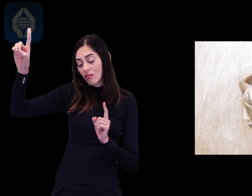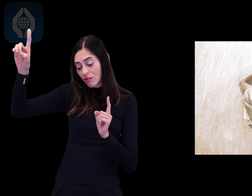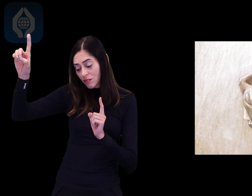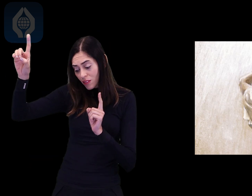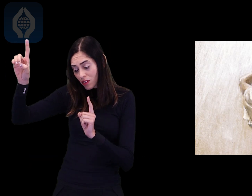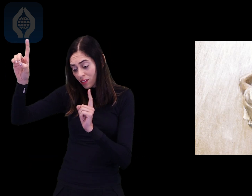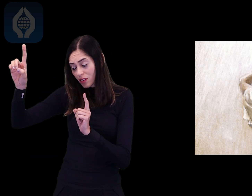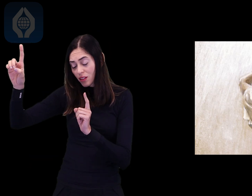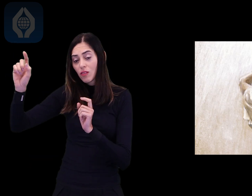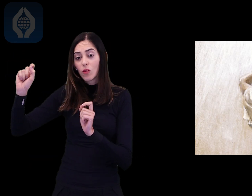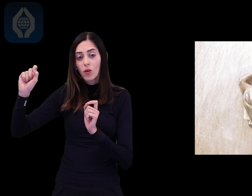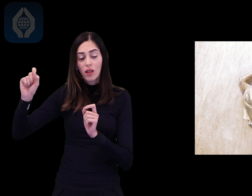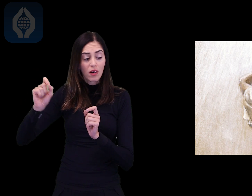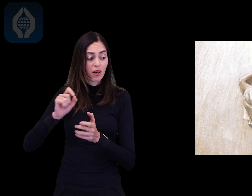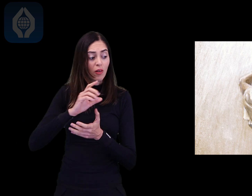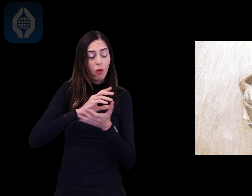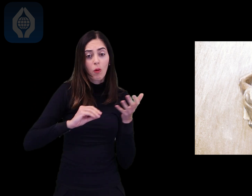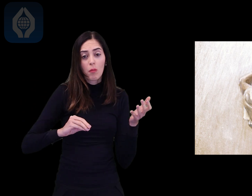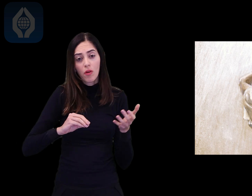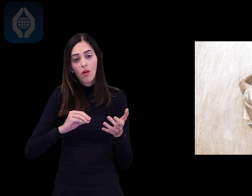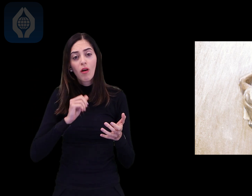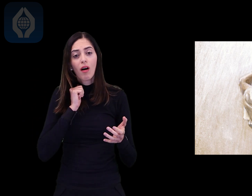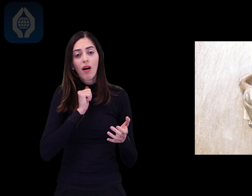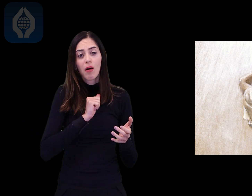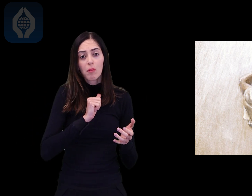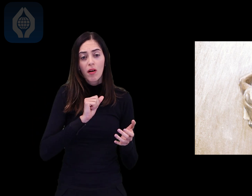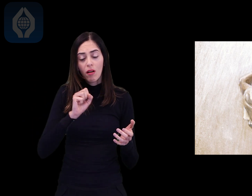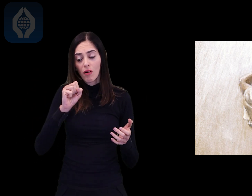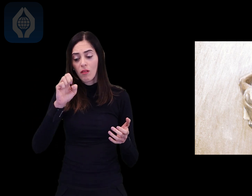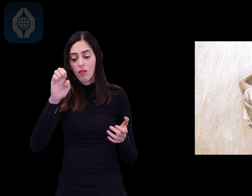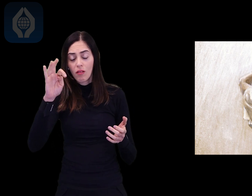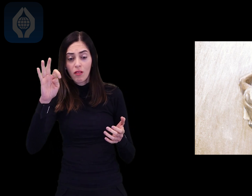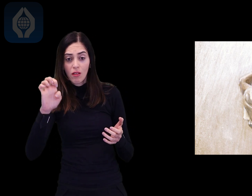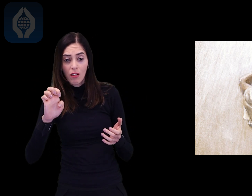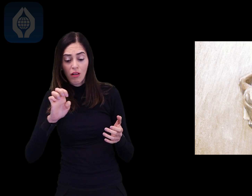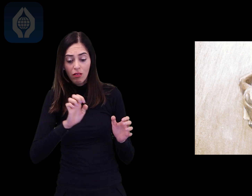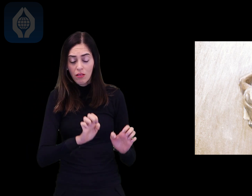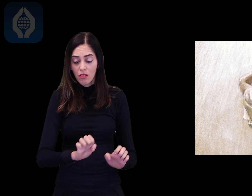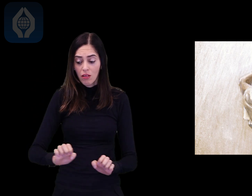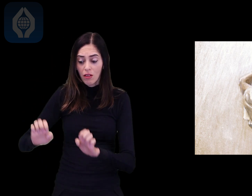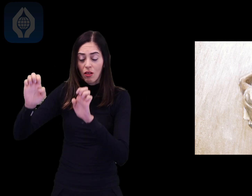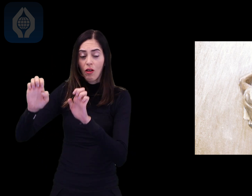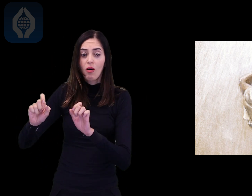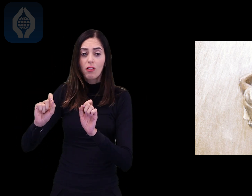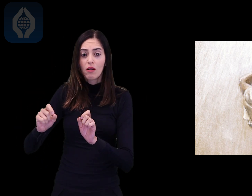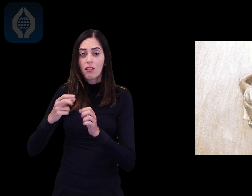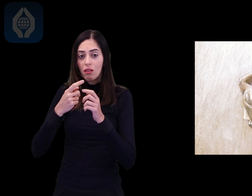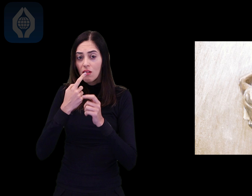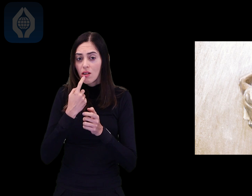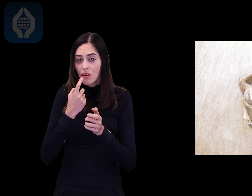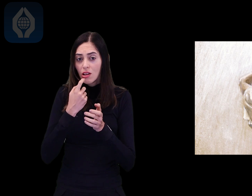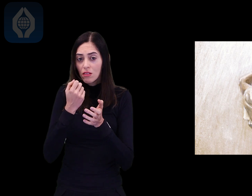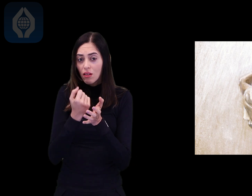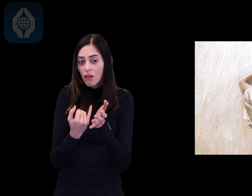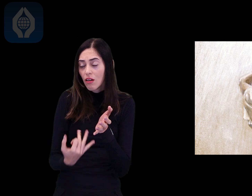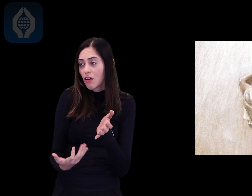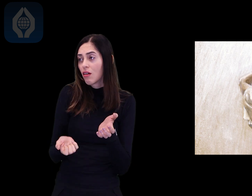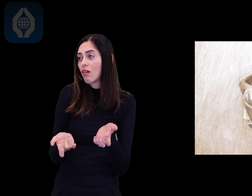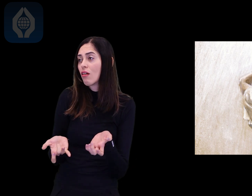como Abel, Sete e Enoque fizeram, trazendo o sangue de animais. Noé deu ouvidos às palavras de Deus.